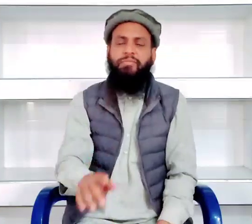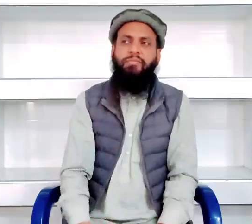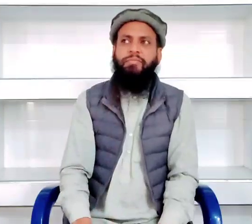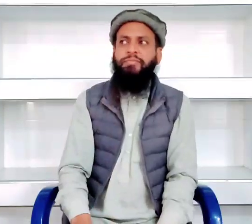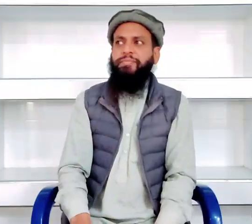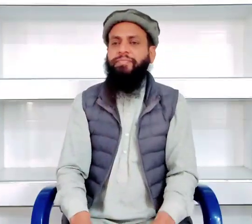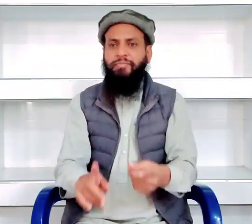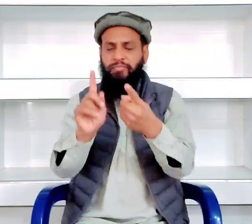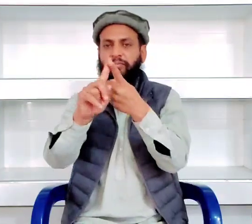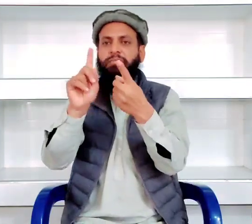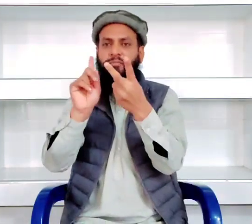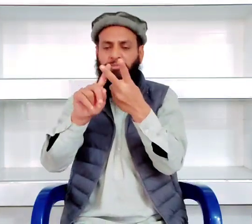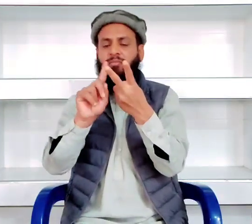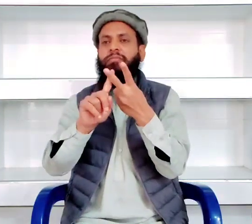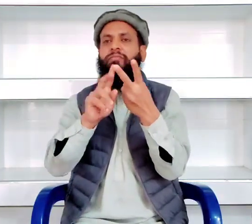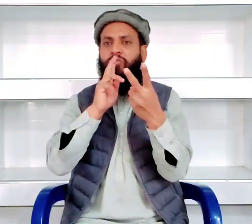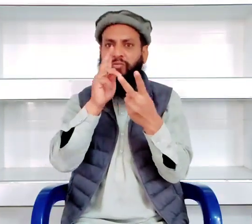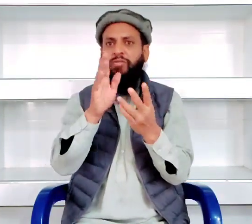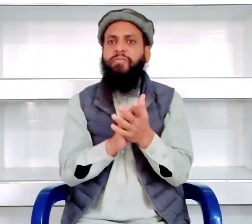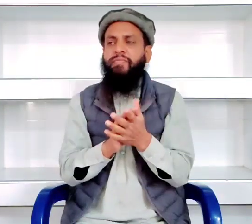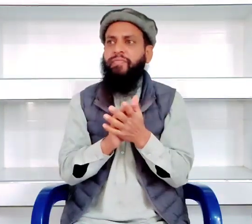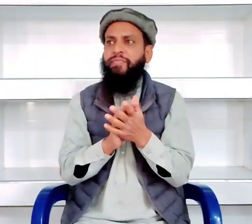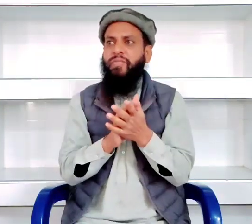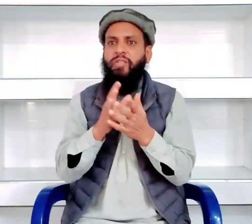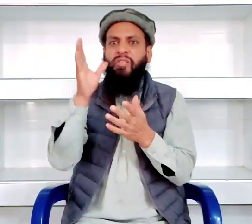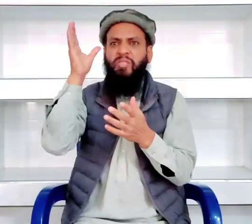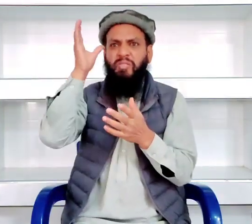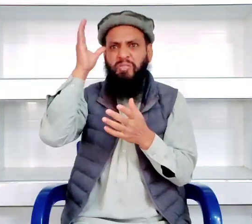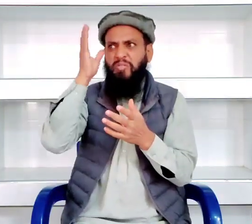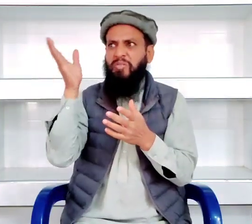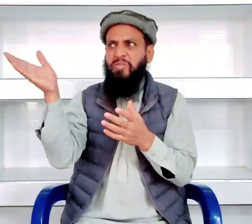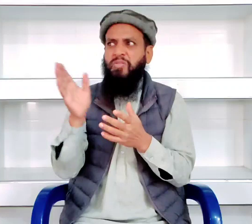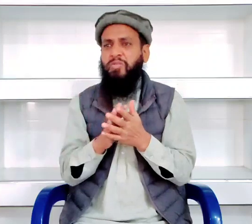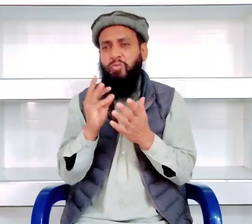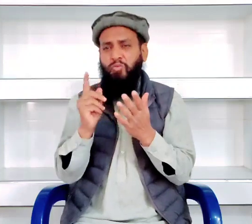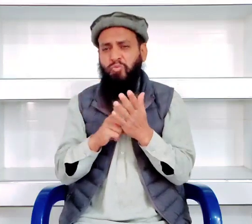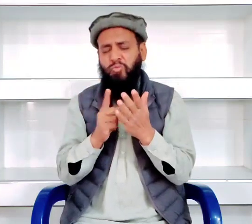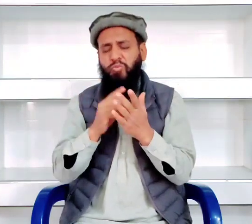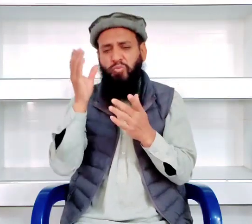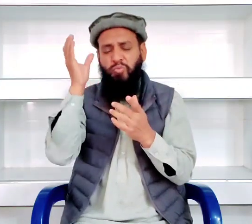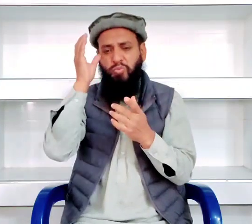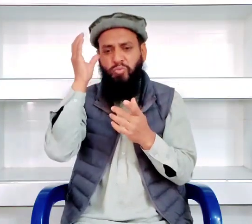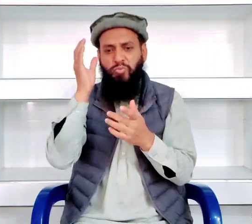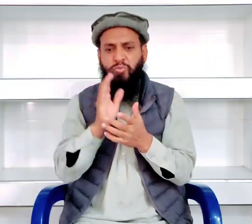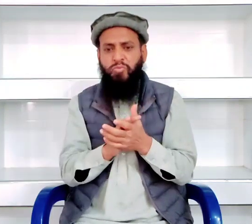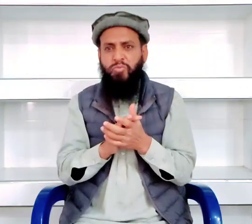ਦੂਸਰੀ ਬਾਤ ਹੈ ਕਿ ਸਾਡੇ ਮੁਹਤਰਮ ਸ਼ਾਇਦ ਕਾਰੀ ਕੁਰਾ ਦੀਨਤੁਲ ਕੁਰਾ ਹਜ਼ਰਤ ਮੌਲਾਨਾ ਕਾਜੀ ਮੁਹੰਮਦ ਦਾਊਦ ਸਾਹਿਬ ਅਫਜ਼ਲ